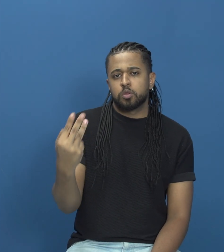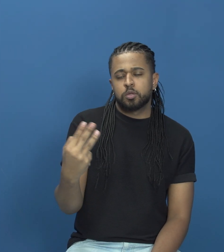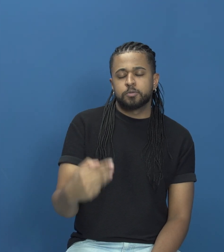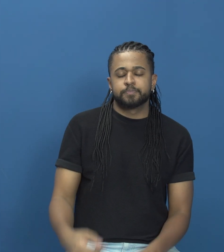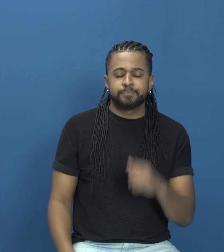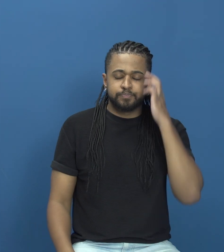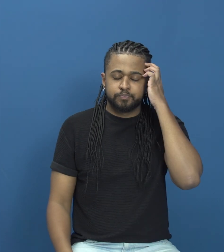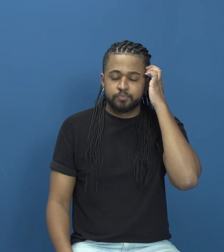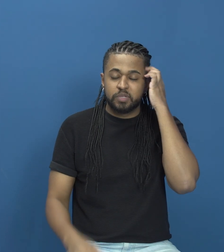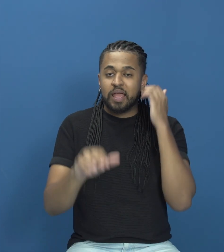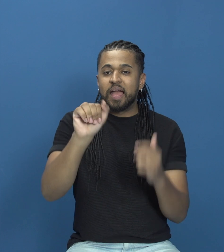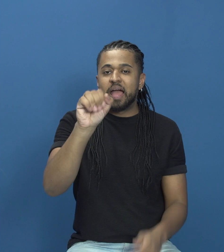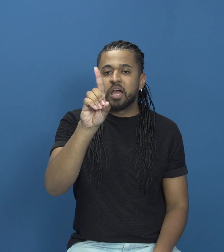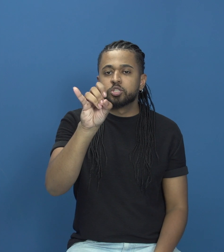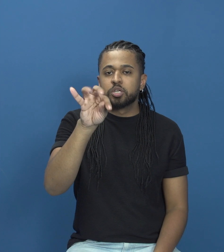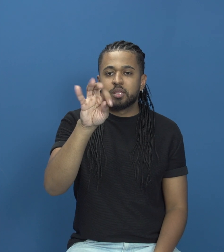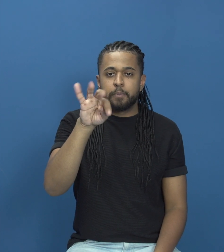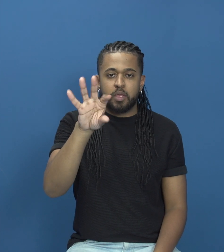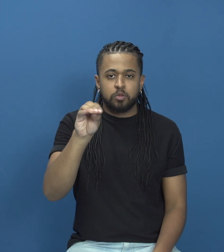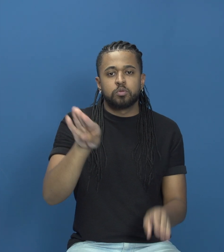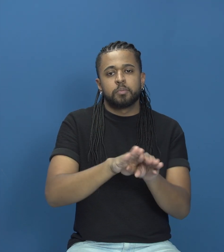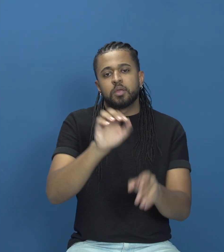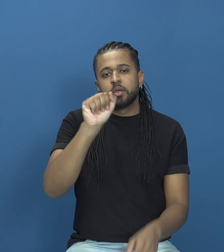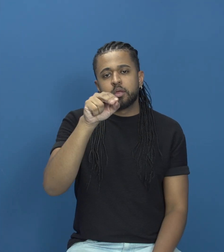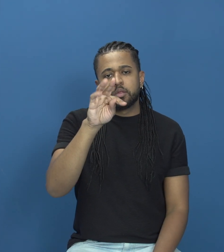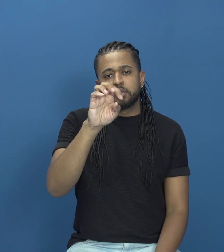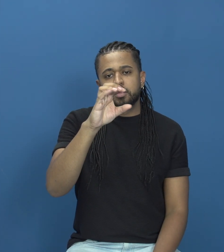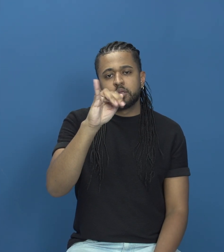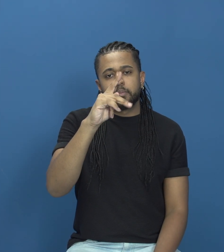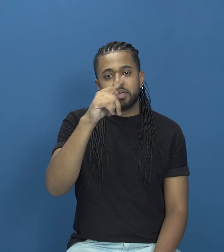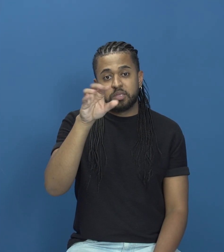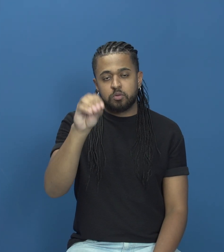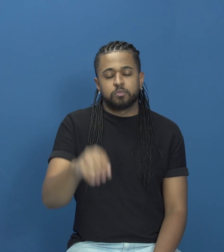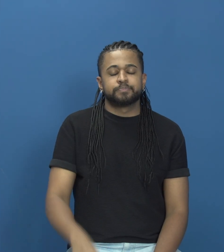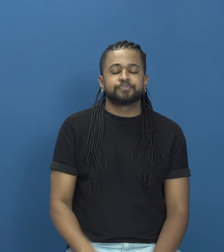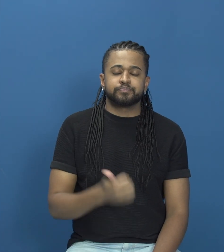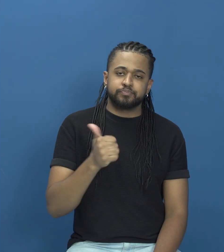11.8.4.1.1.3. Adiantamentos e antecipações.